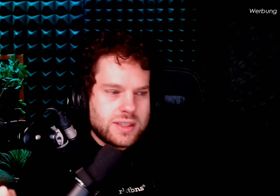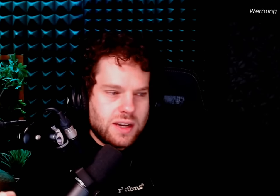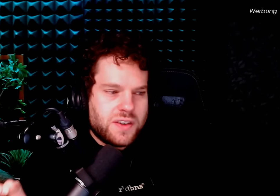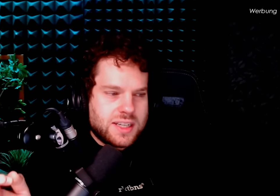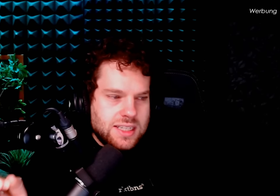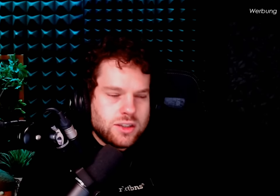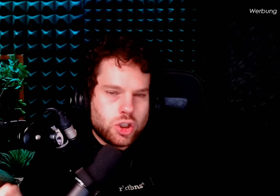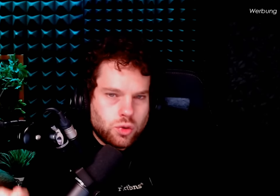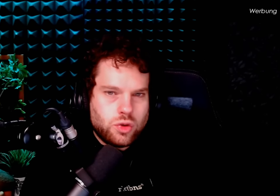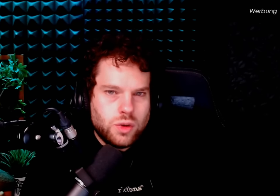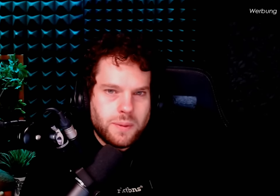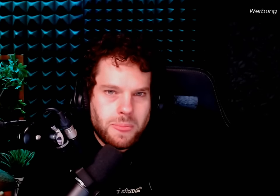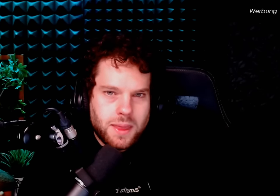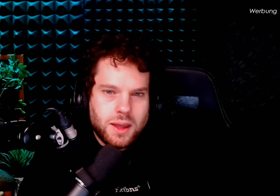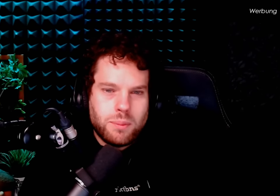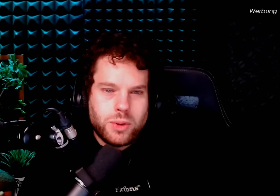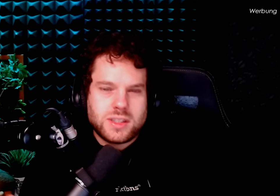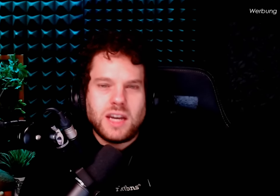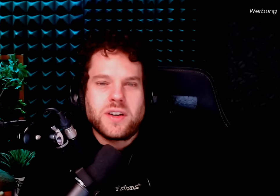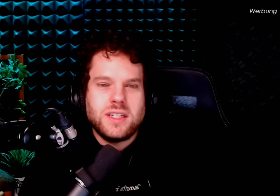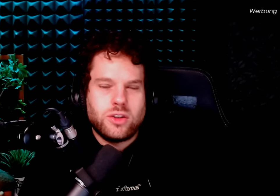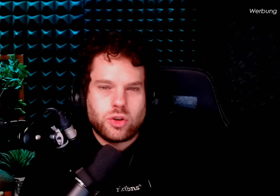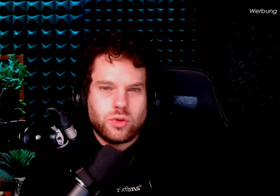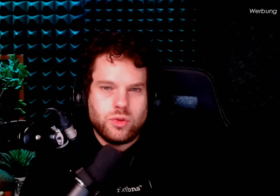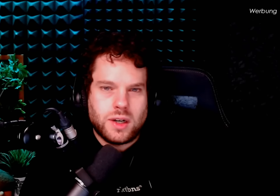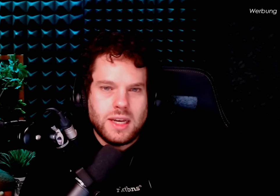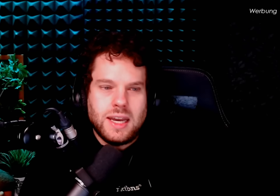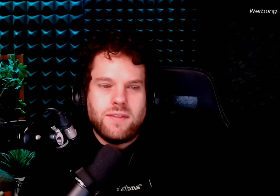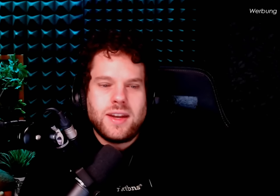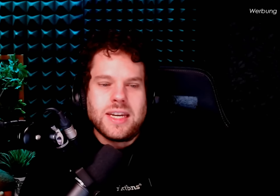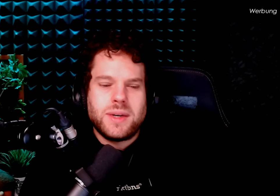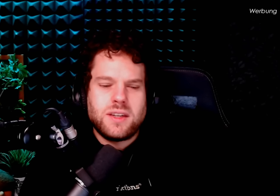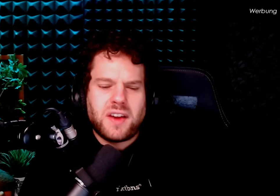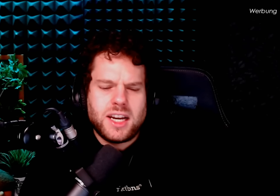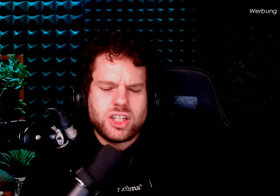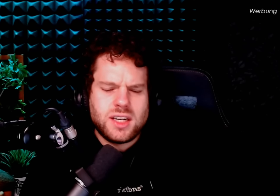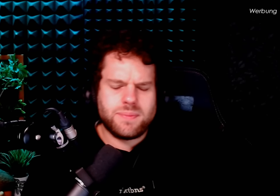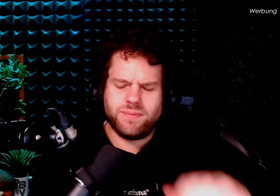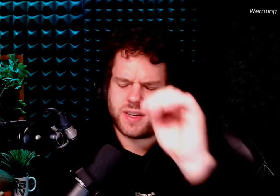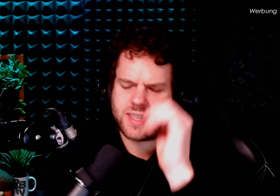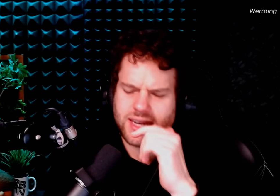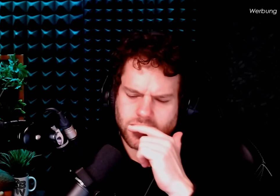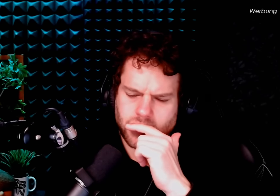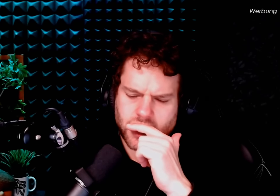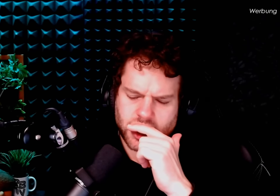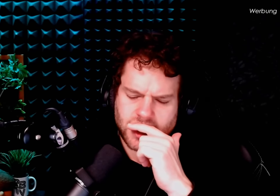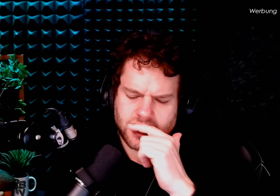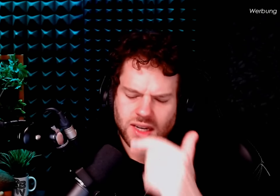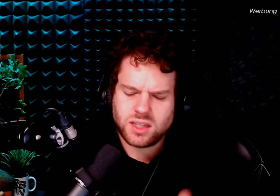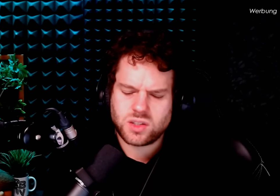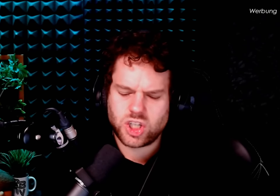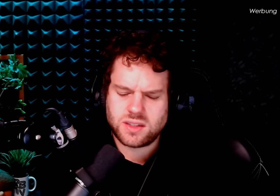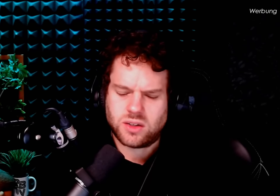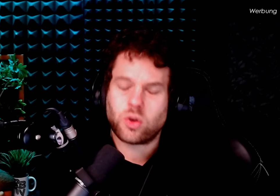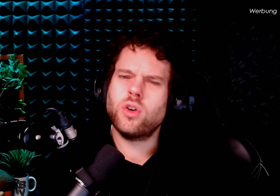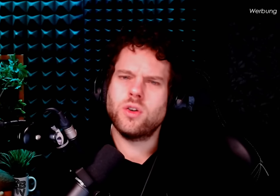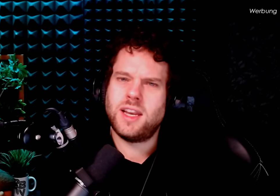benutze einfach diese Struktur. Benutze einfach diese Struktur. Wenn dir jemand die Frage stellt, was ist eigentlich der Unterschied zwischen Zitronen und